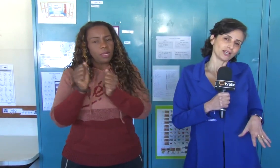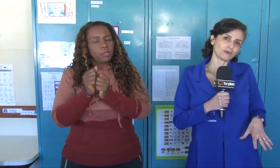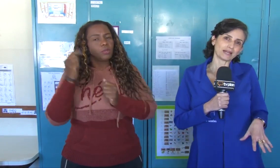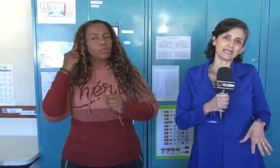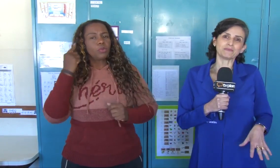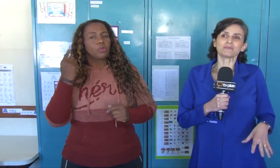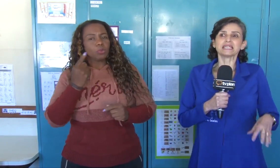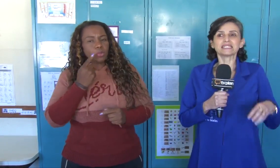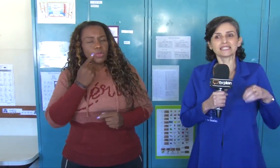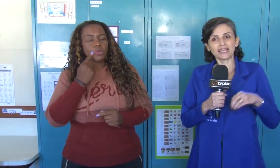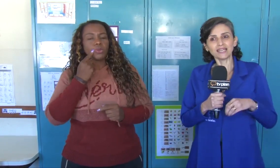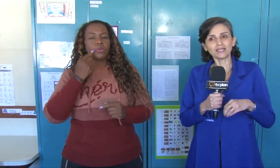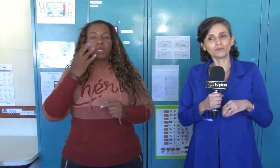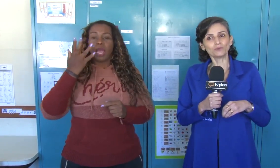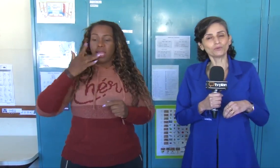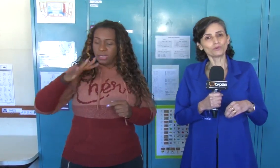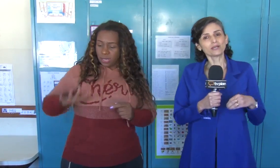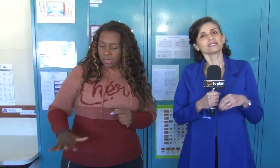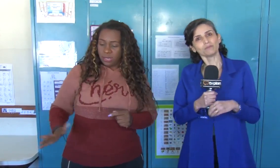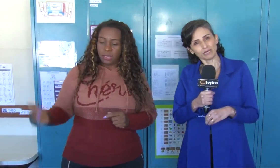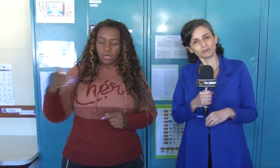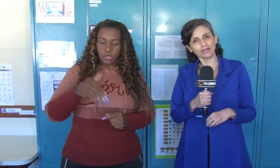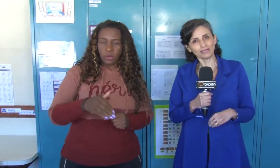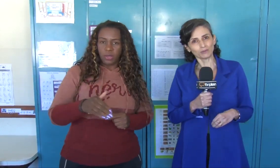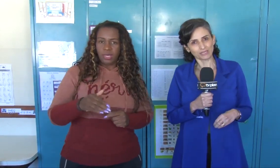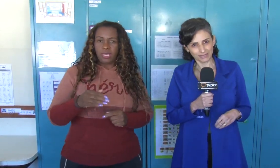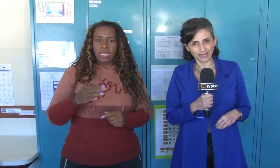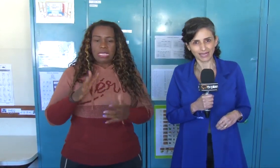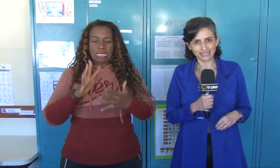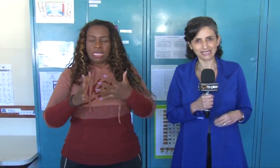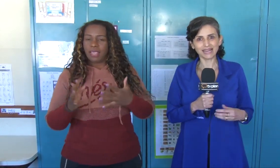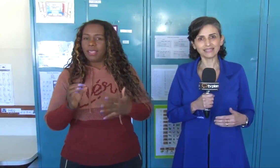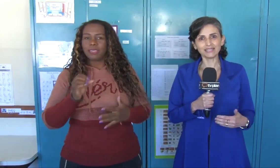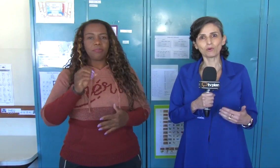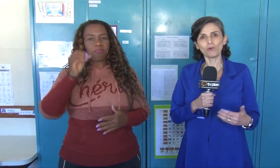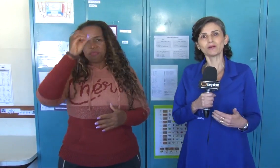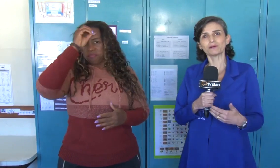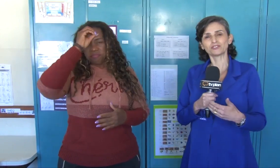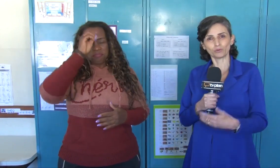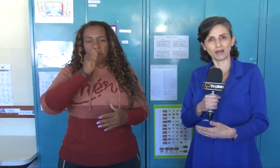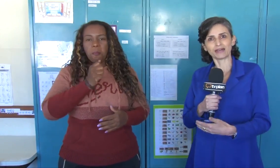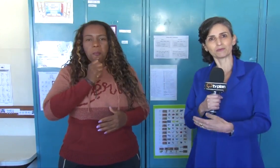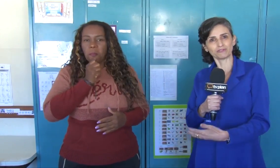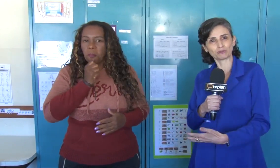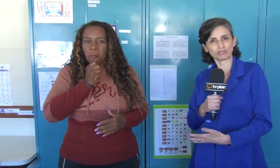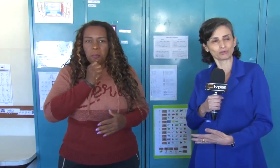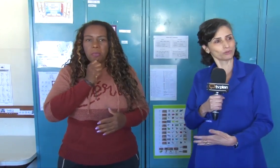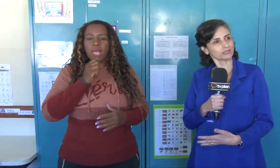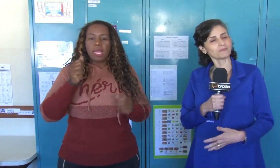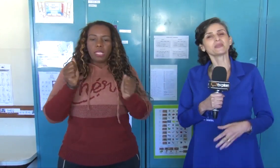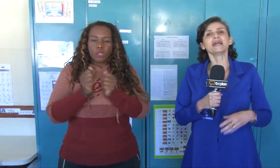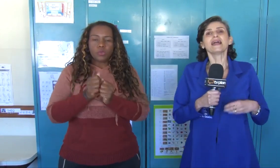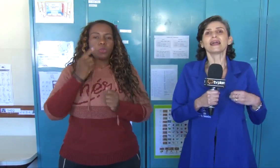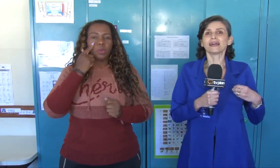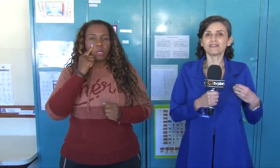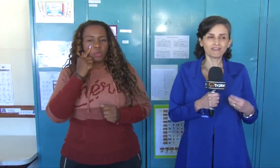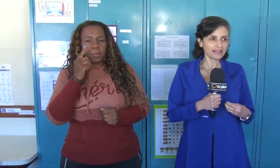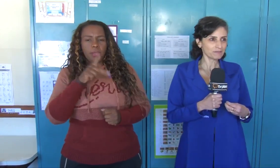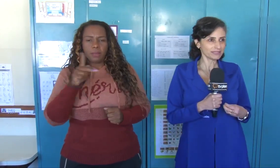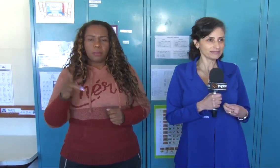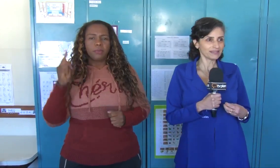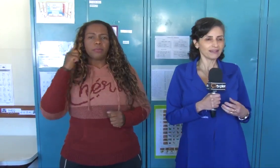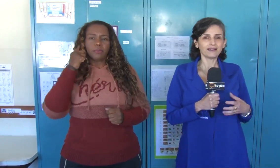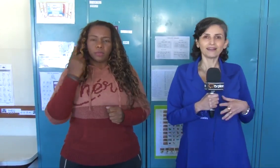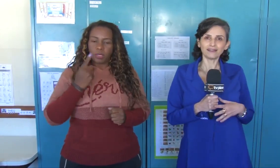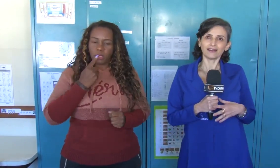crianças chegam aqui sem o conhecimento da língua de sinais. E aqui, com a Gilmara, professora surda, ela